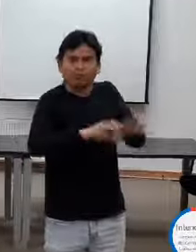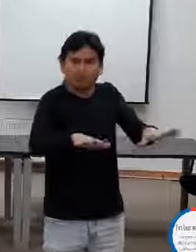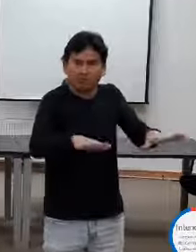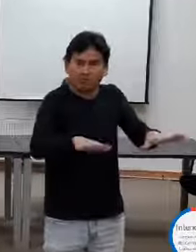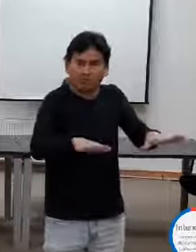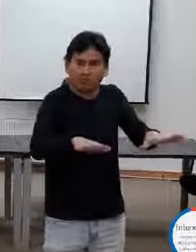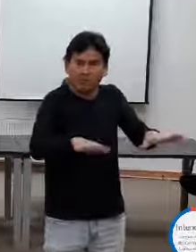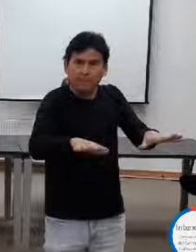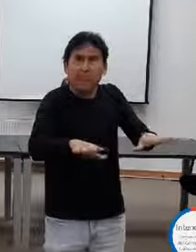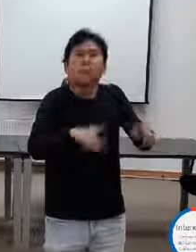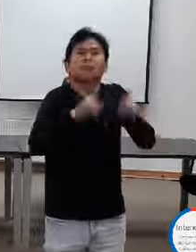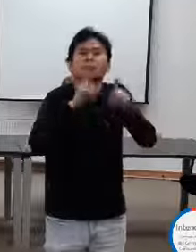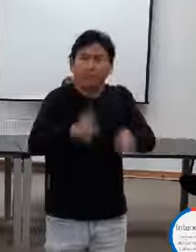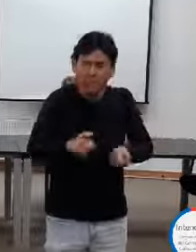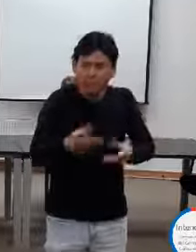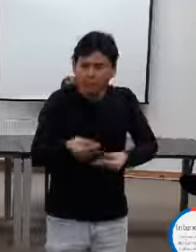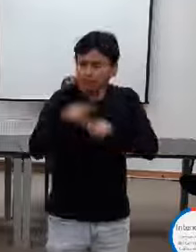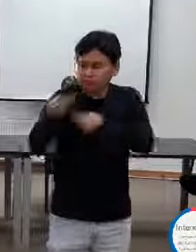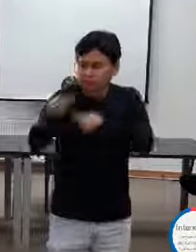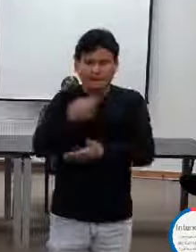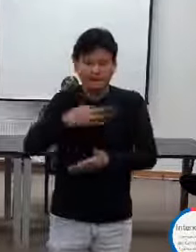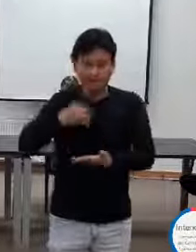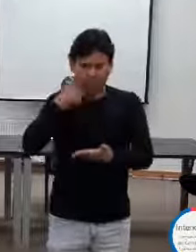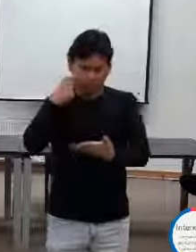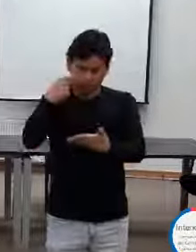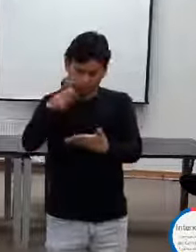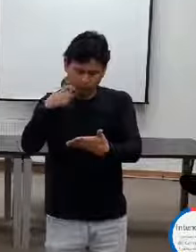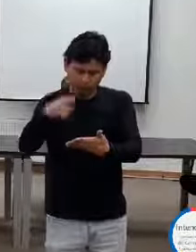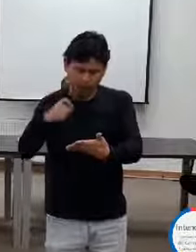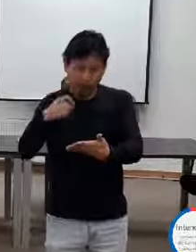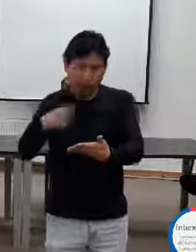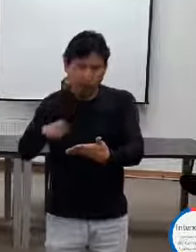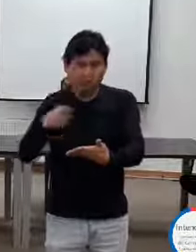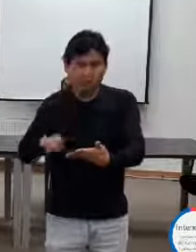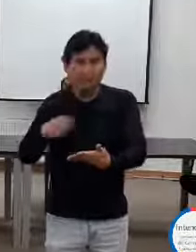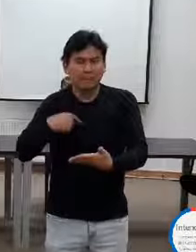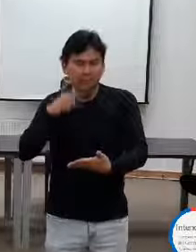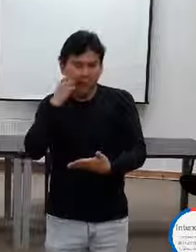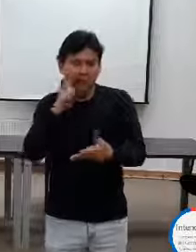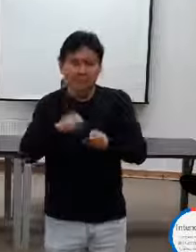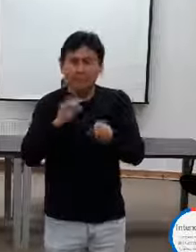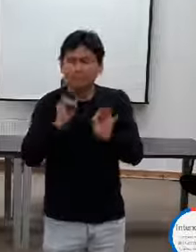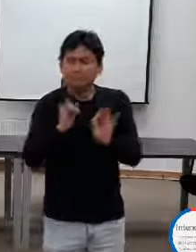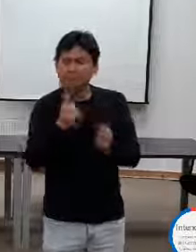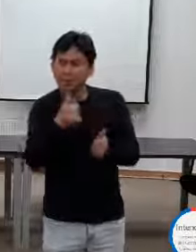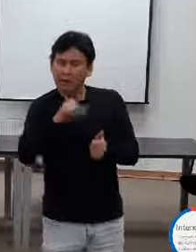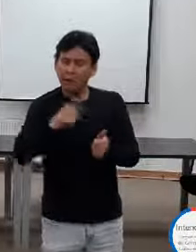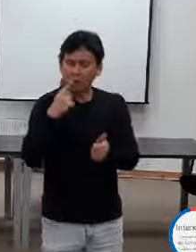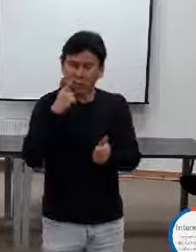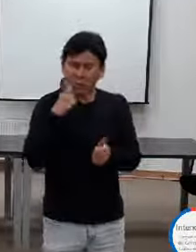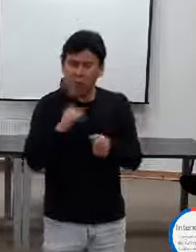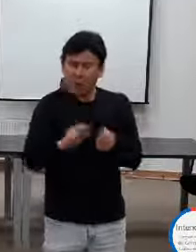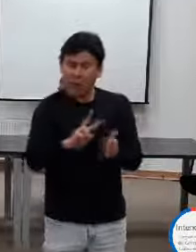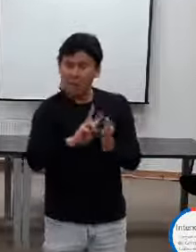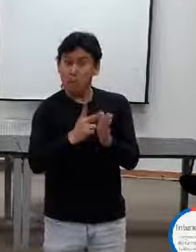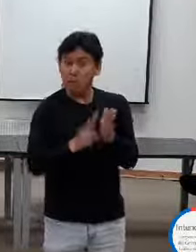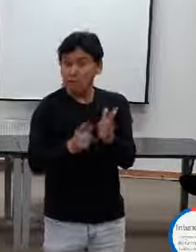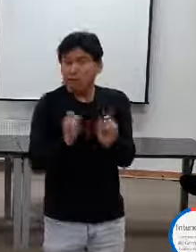coronavirus, los cuales deben ser derivados a la Seremia de Salud para que los revisen los epidemiólogos o los especialistas, le puedan hacer